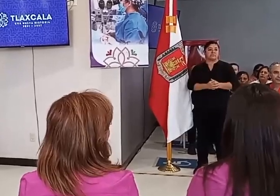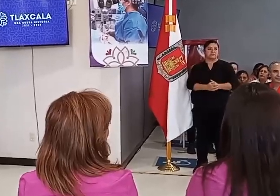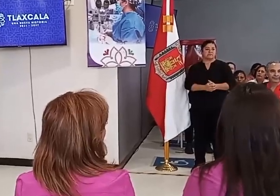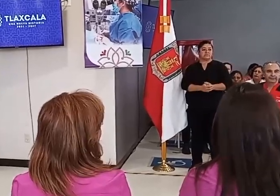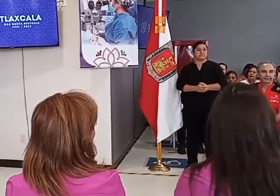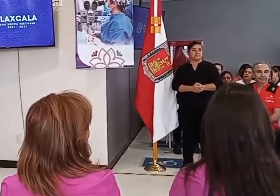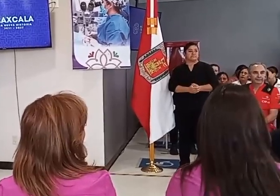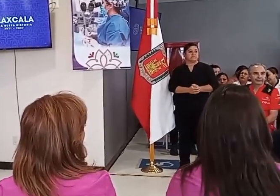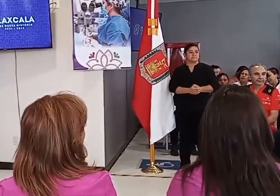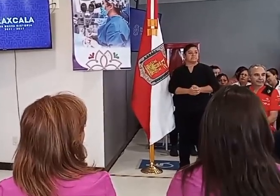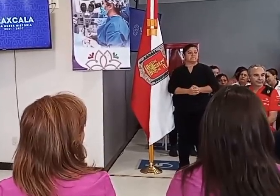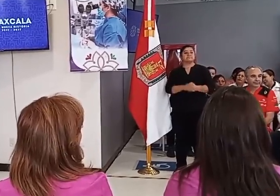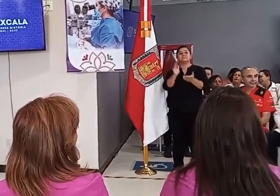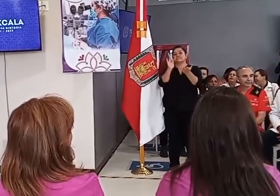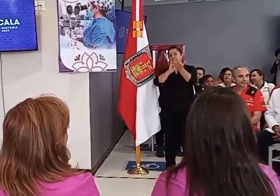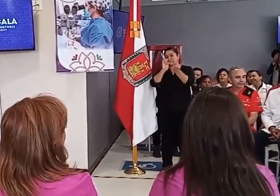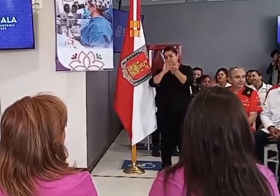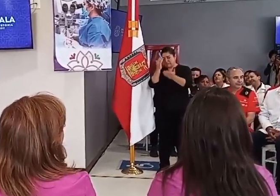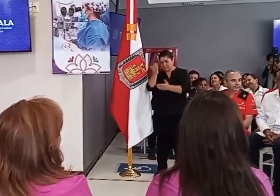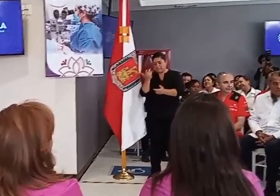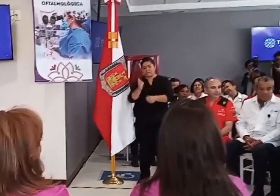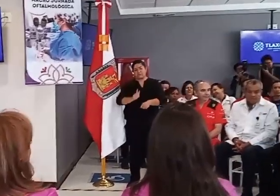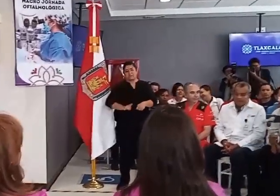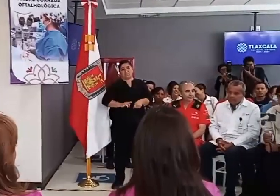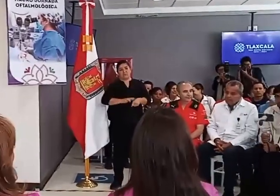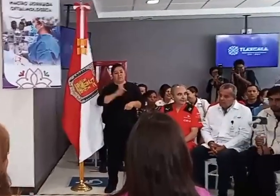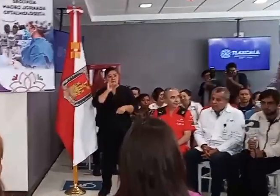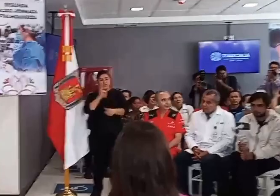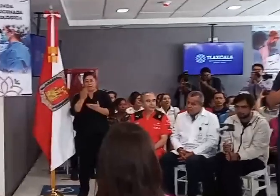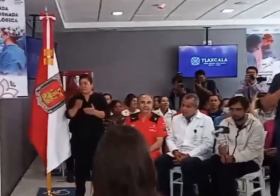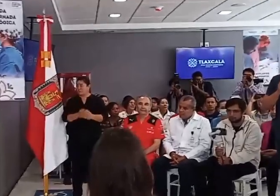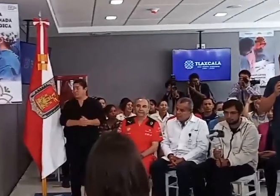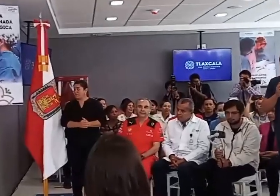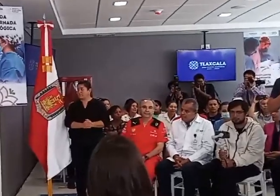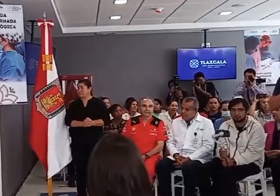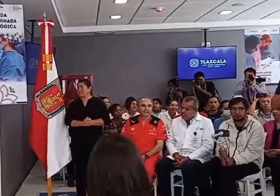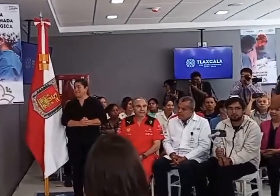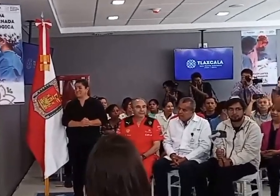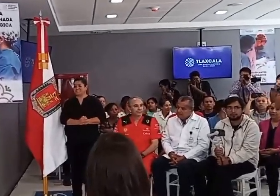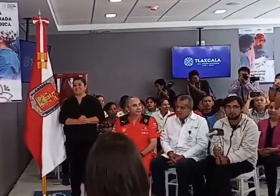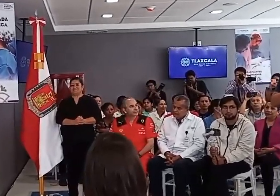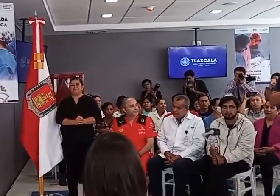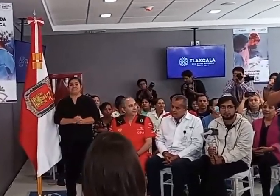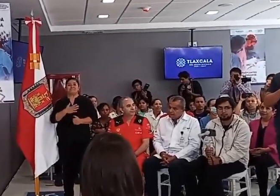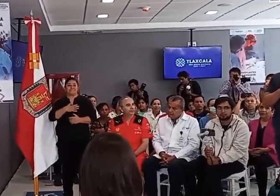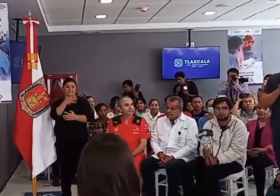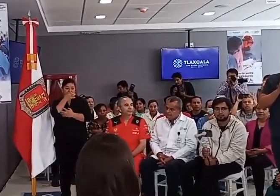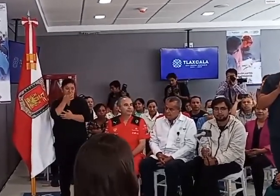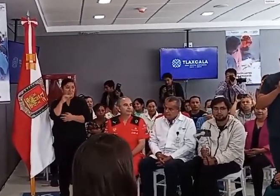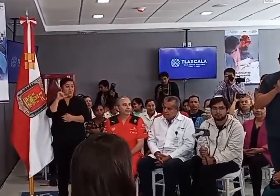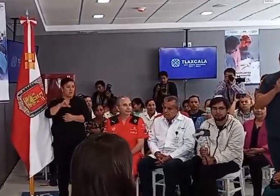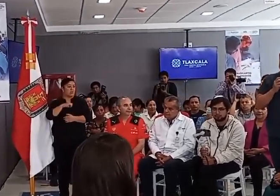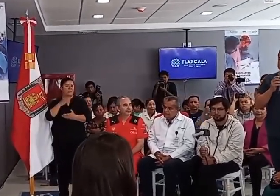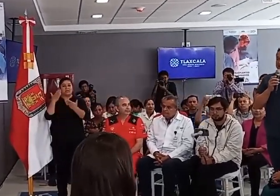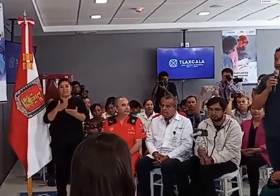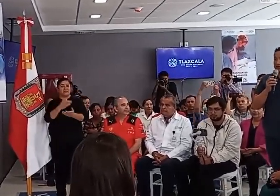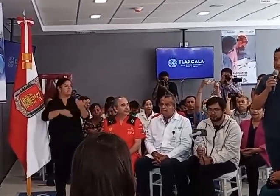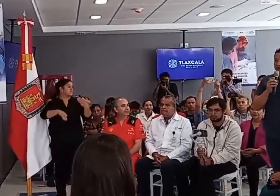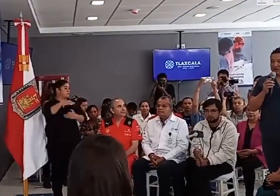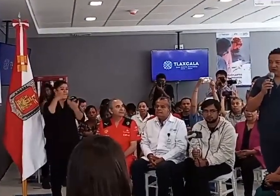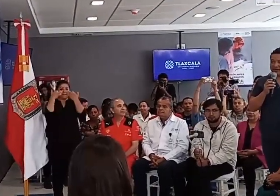Us Muchísimas gracias gobernadora da mucho gusto poder estar el día de hoy acá y ser